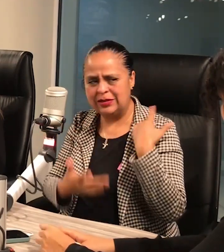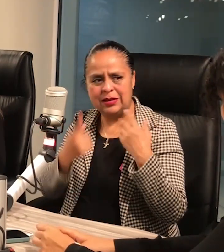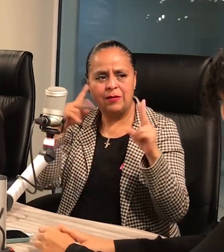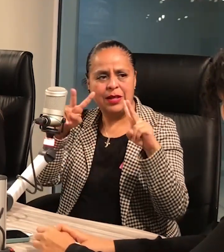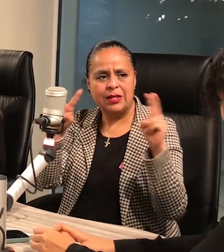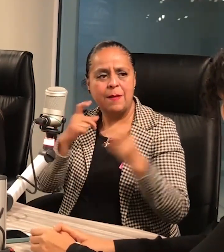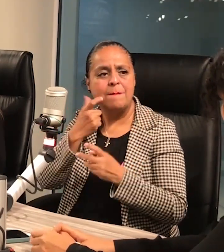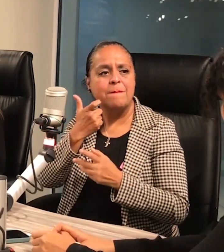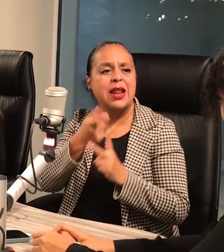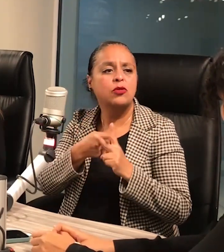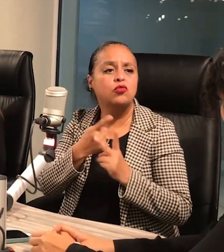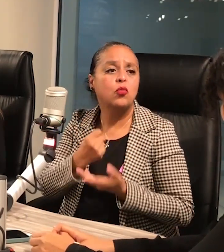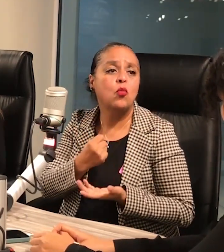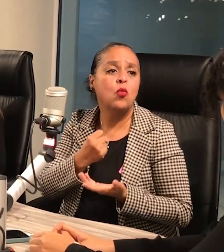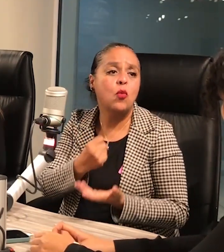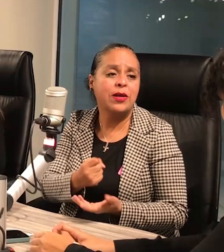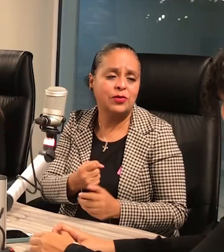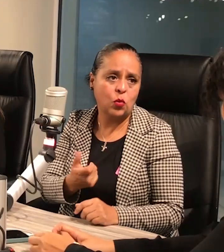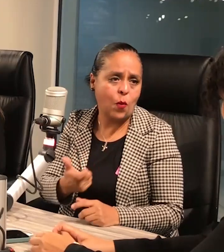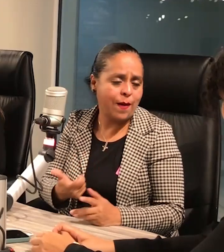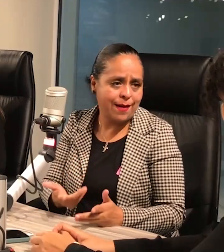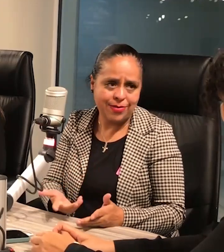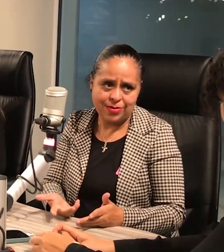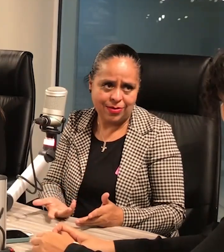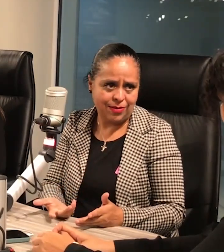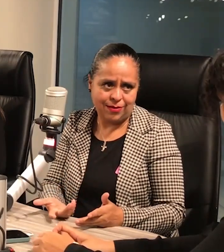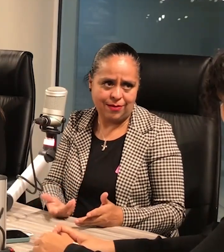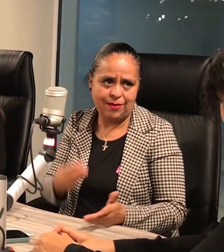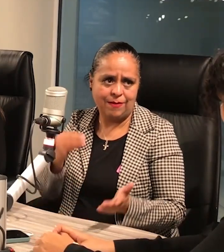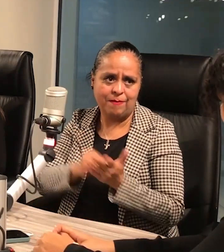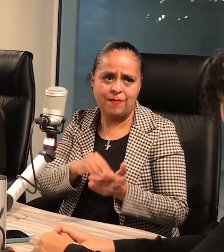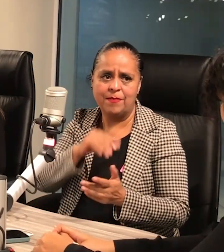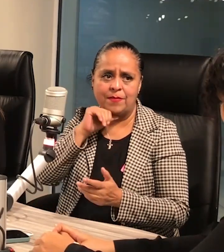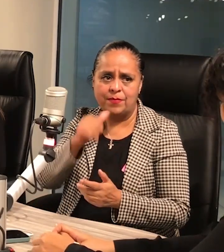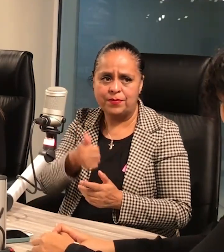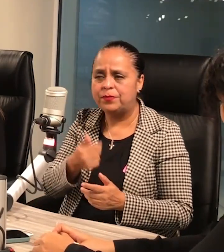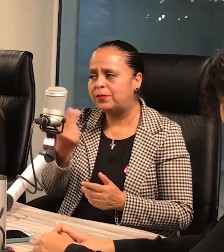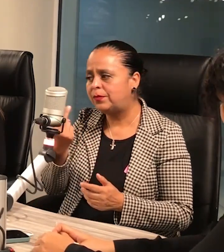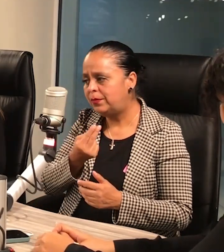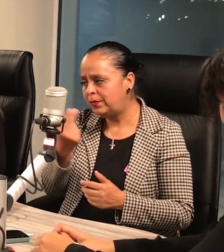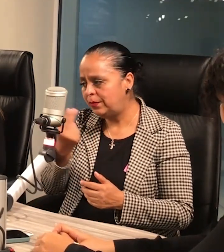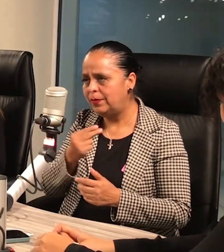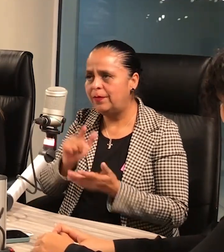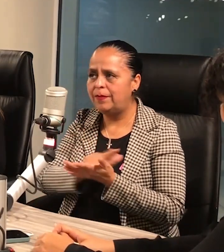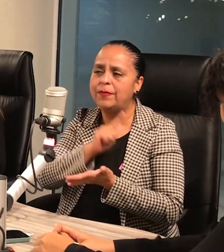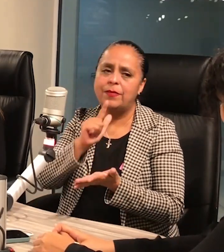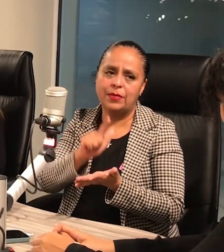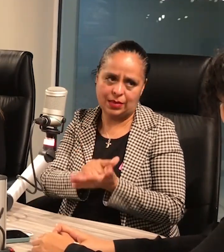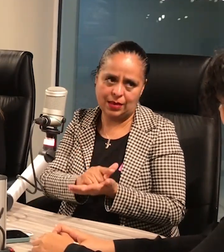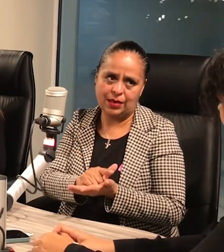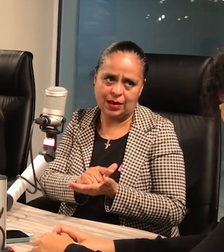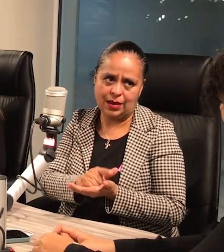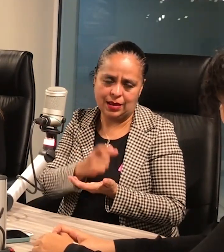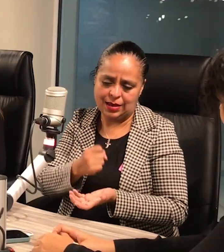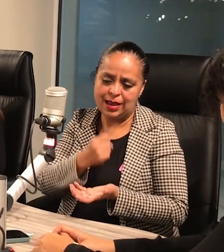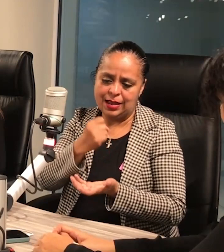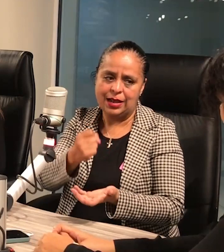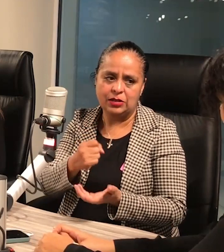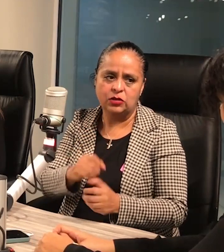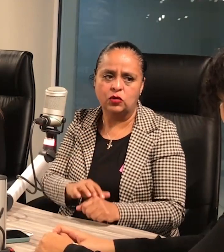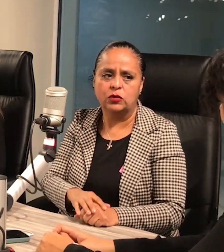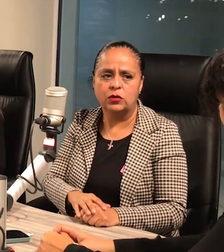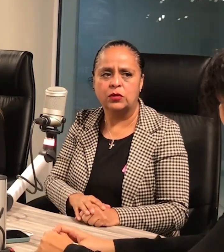los presupuestos. No se tiene presupuestos etiquetados porque pues no está necesariamente en la ley ni en el paquete de egresos en el